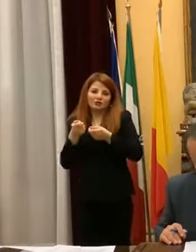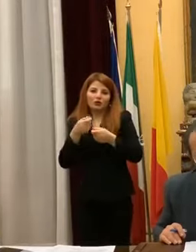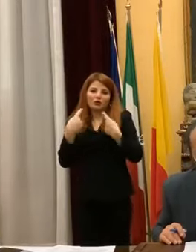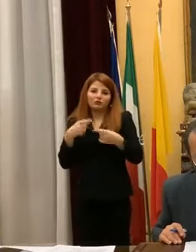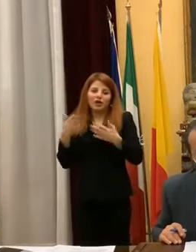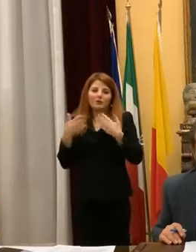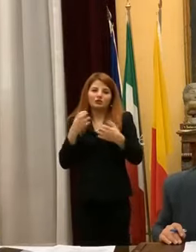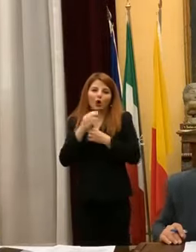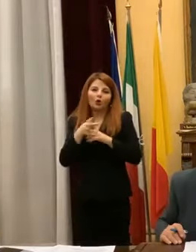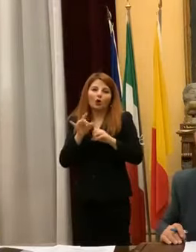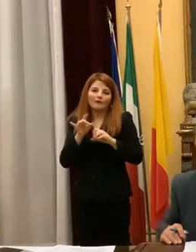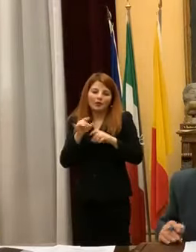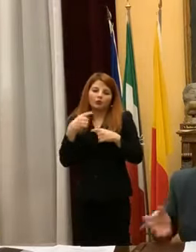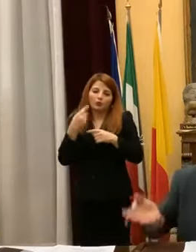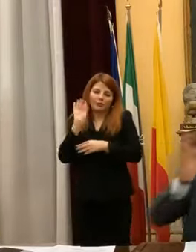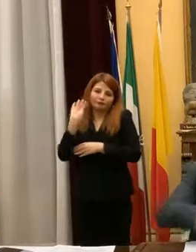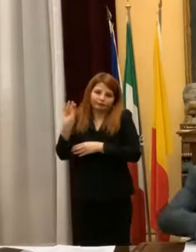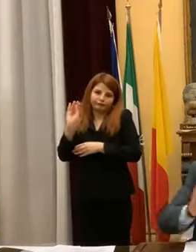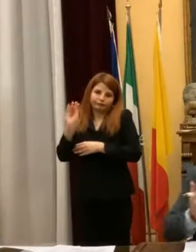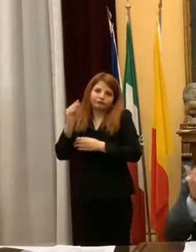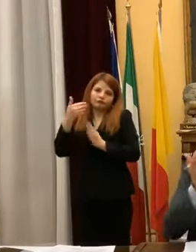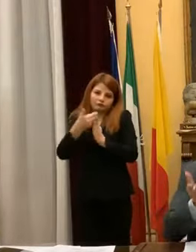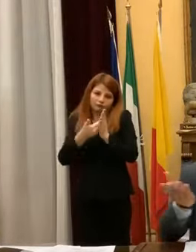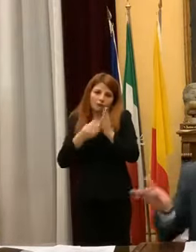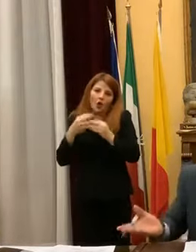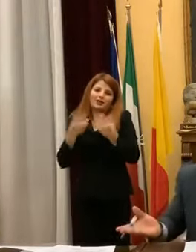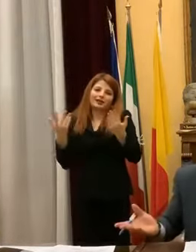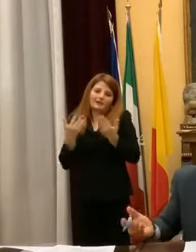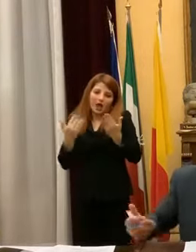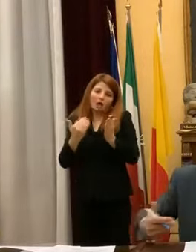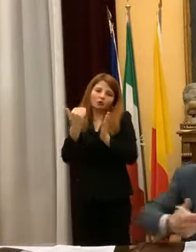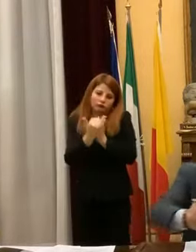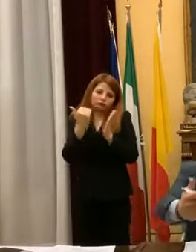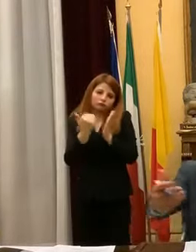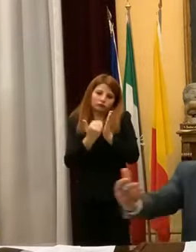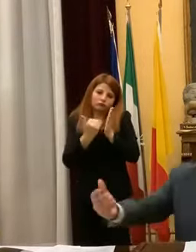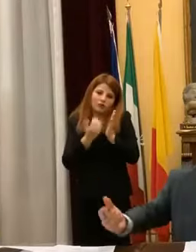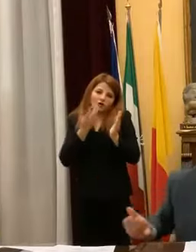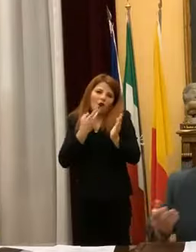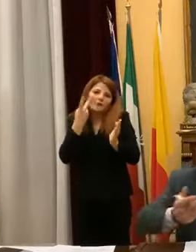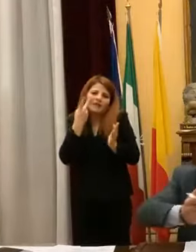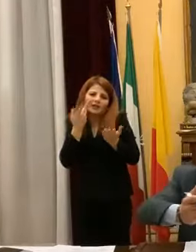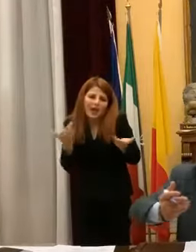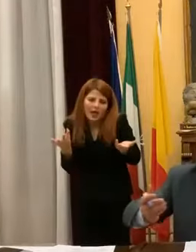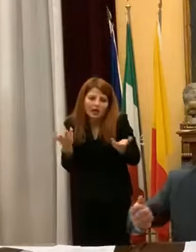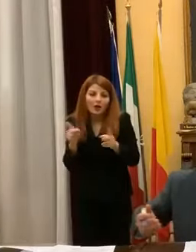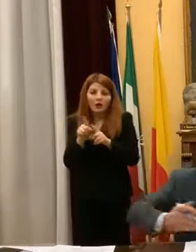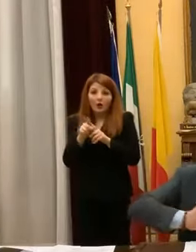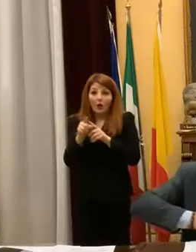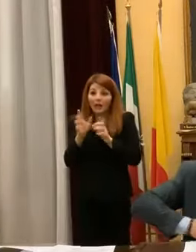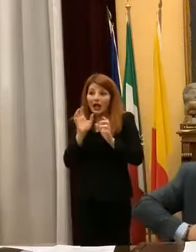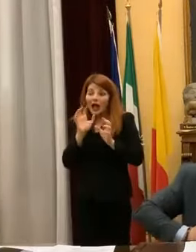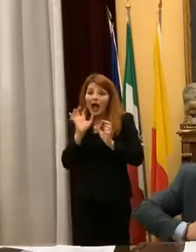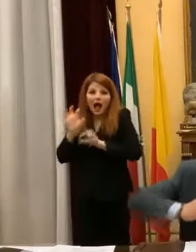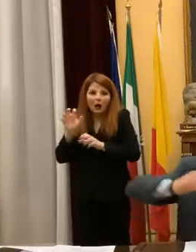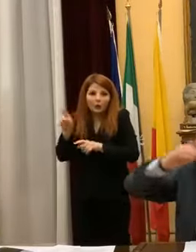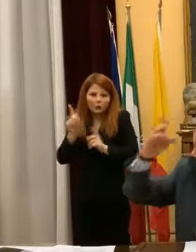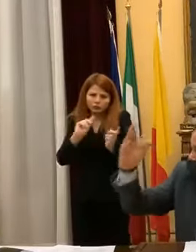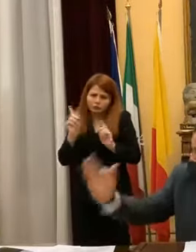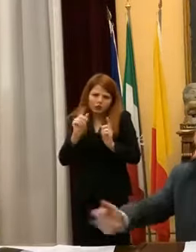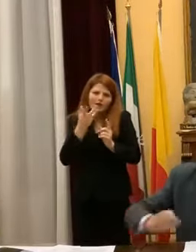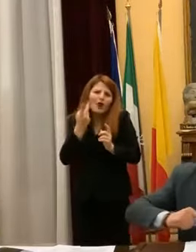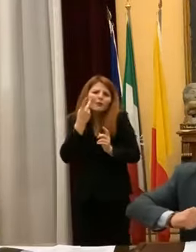sta spendendo e quindi perché non si è speso prima, non per Marzia Furnari. Ed è ovvio che qui ormai stiamo vedendo staff, addetti